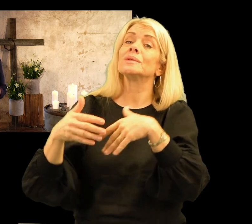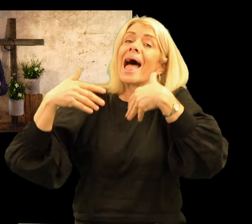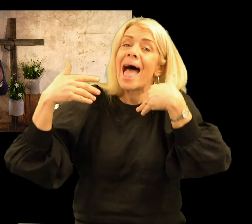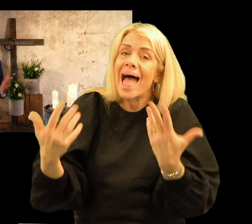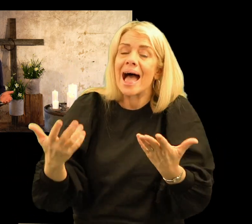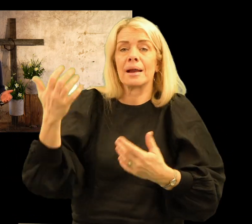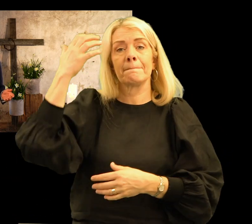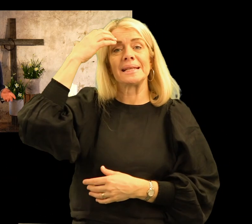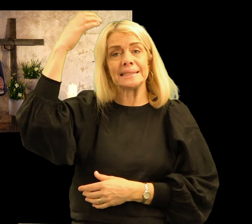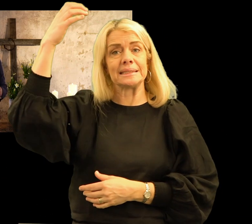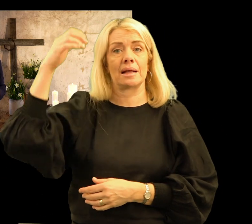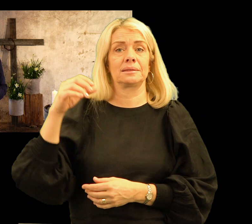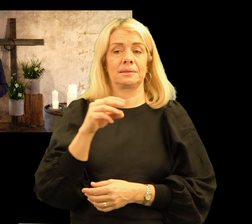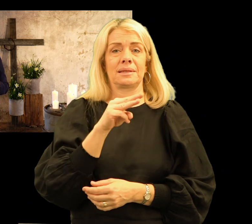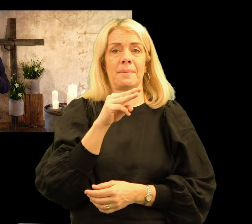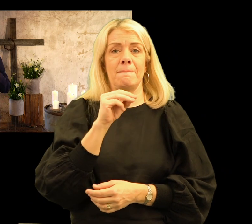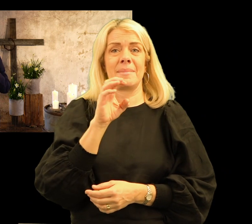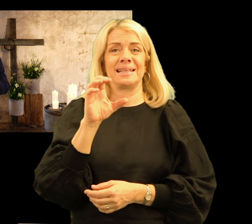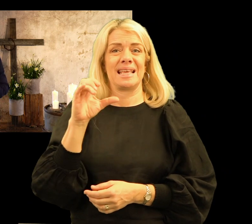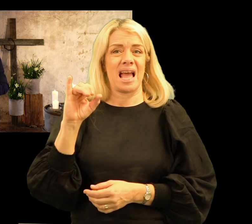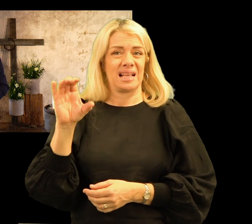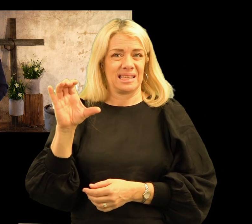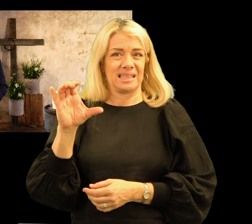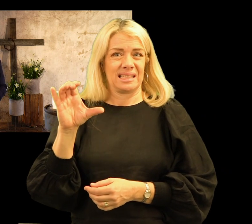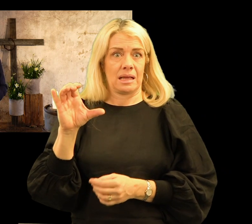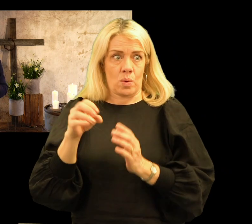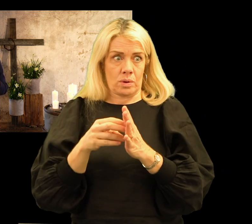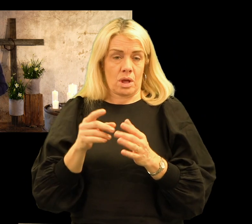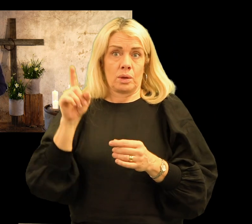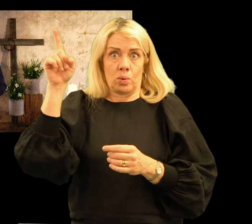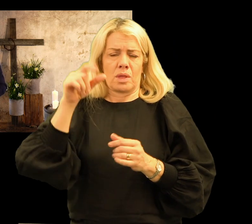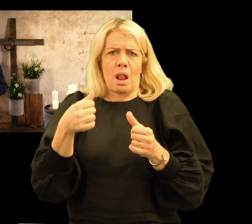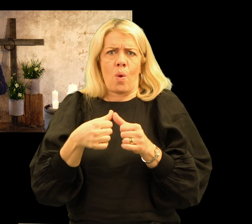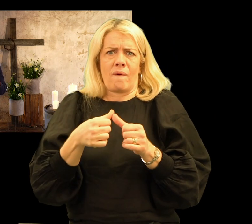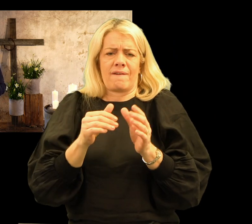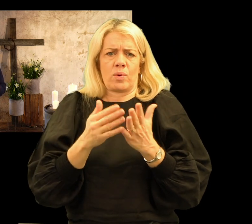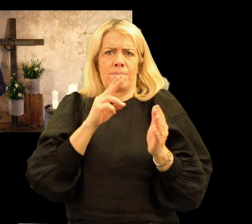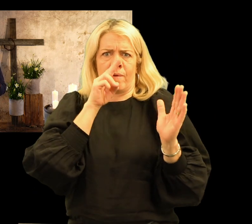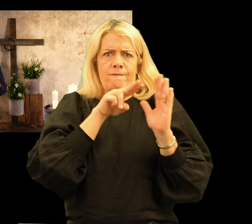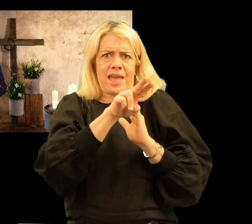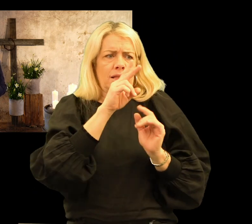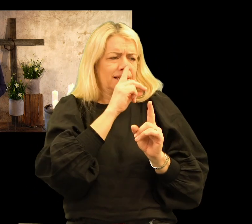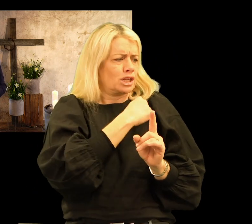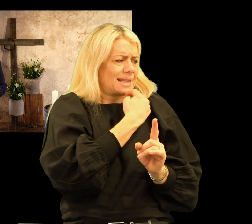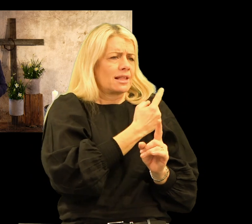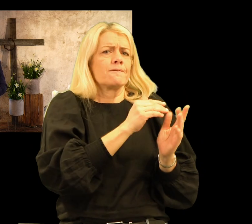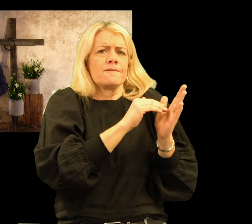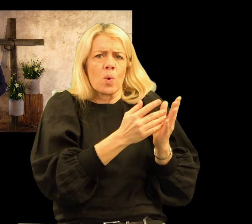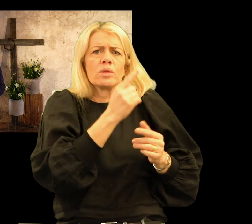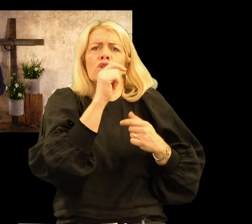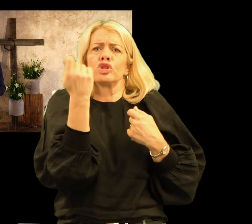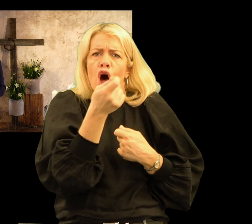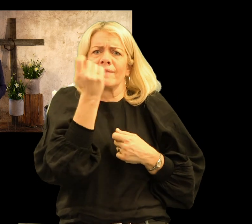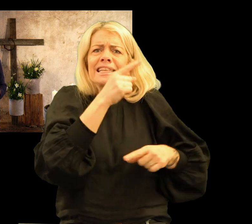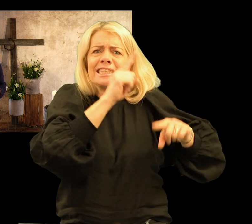Jesus är den Messias, den kung ur Davids släktled som Gud har utlovat, som profeterna och poeterna genom hela